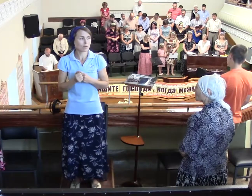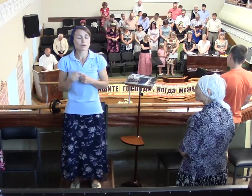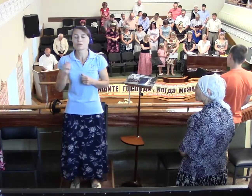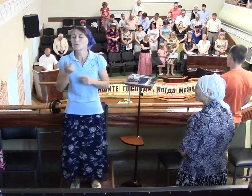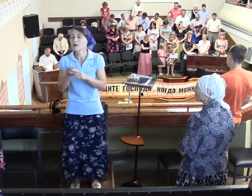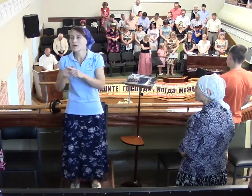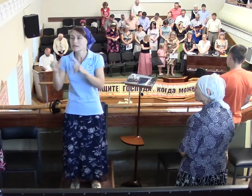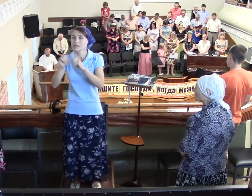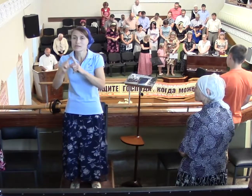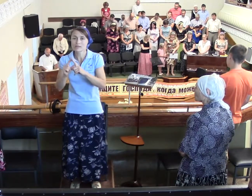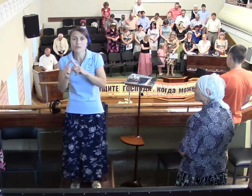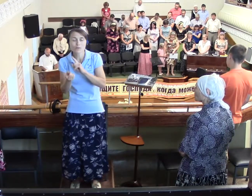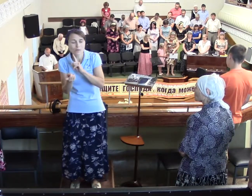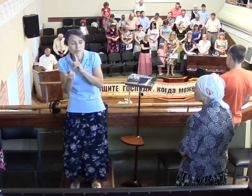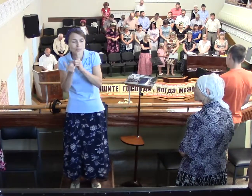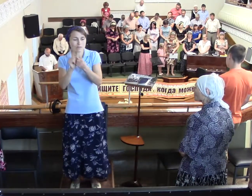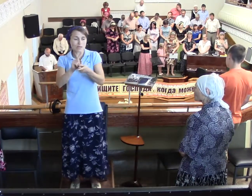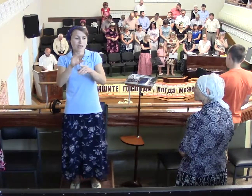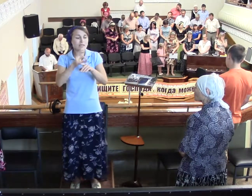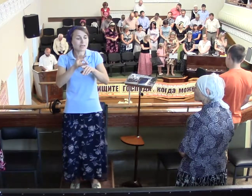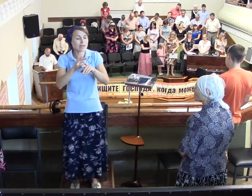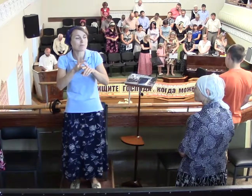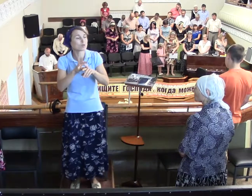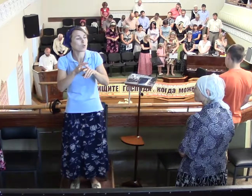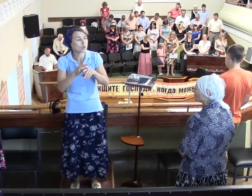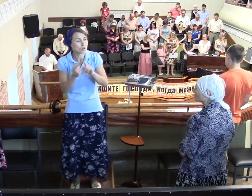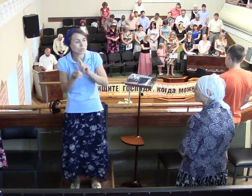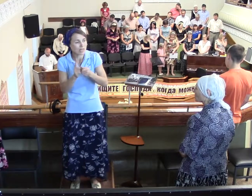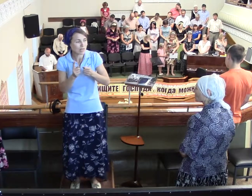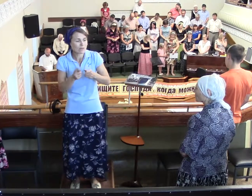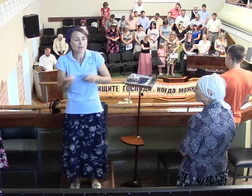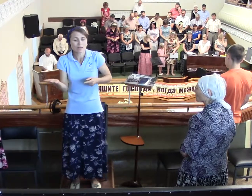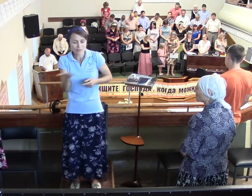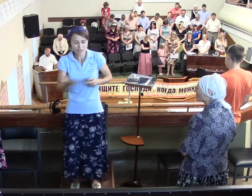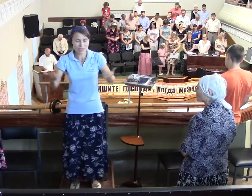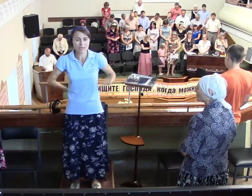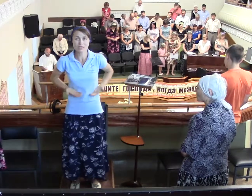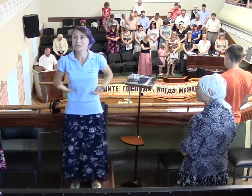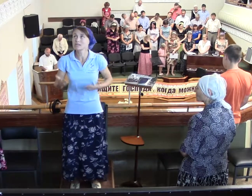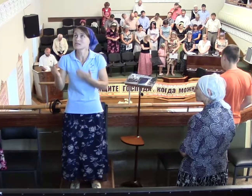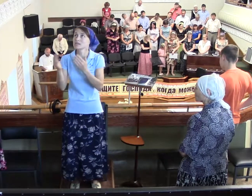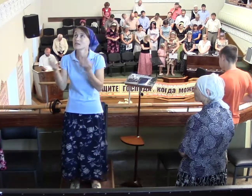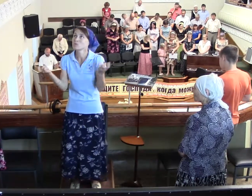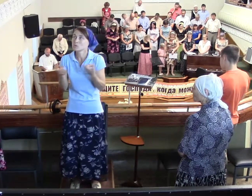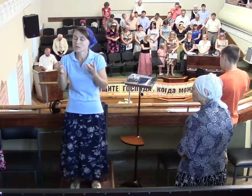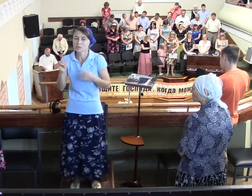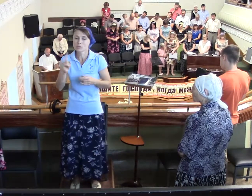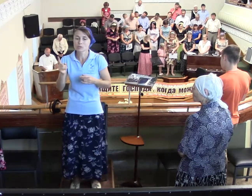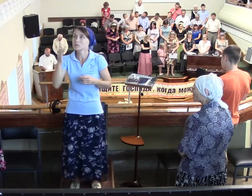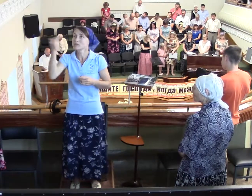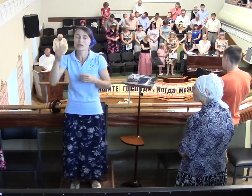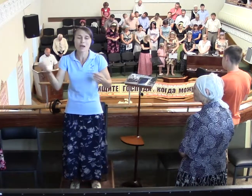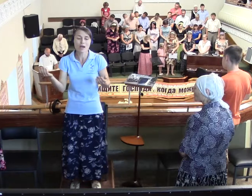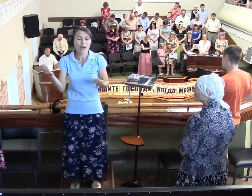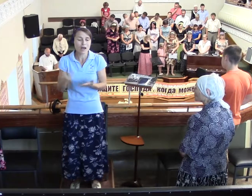чтобы это Слово становилось плотью в нас, Сын. Господь, мы нуждаемся, чтобы Ты очищал эту землю, в